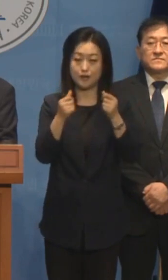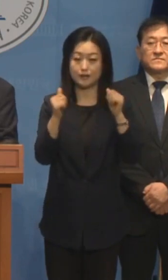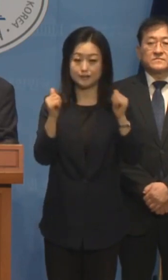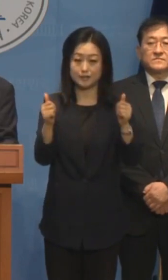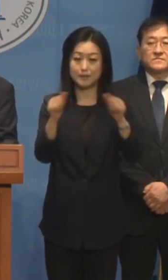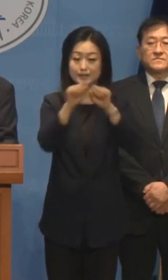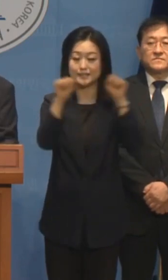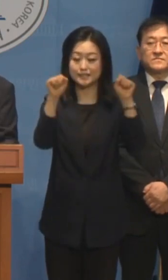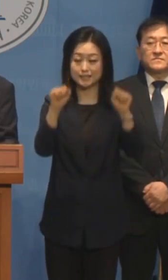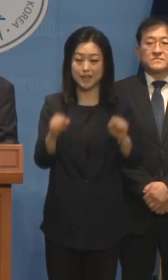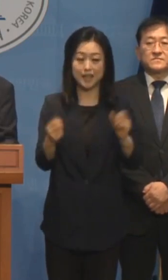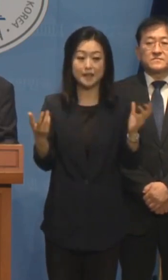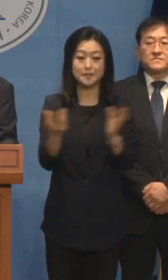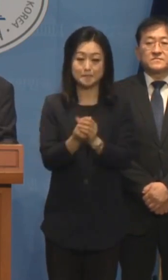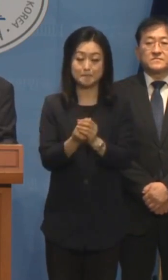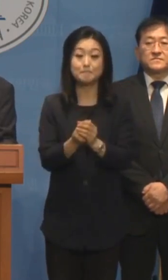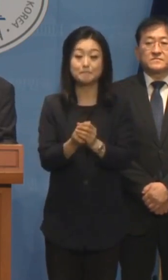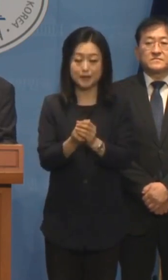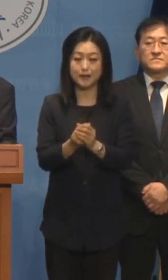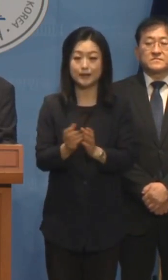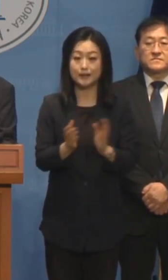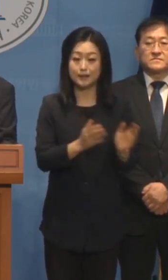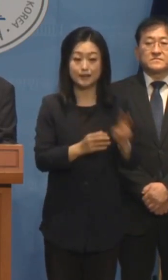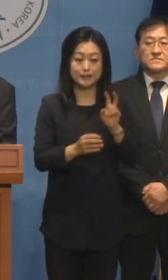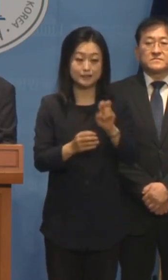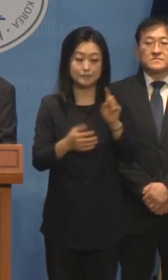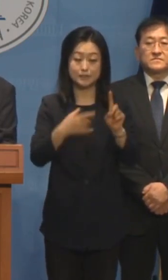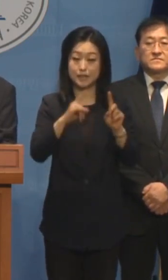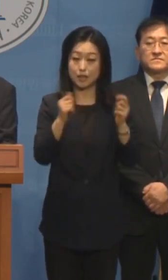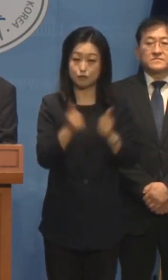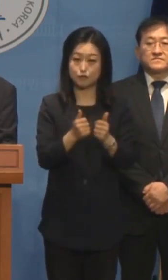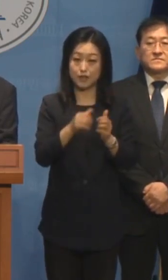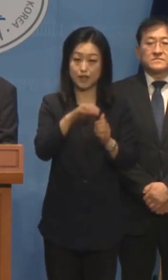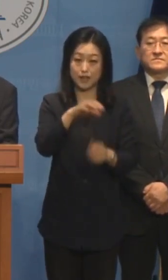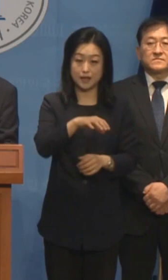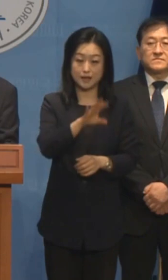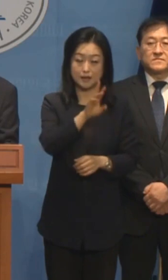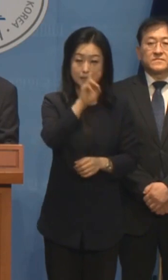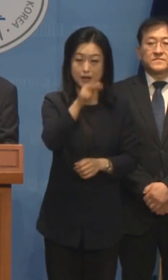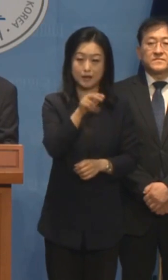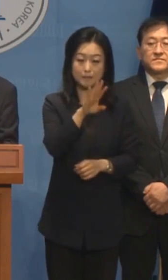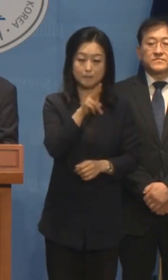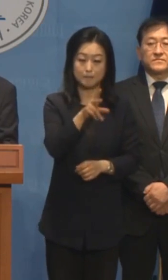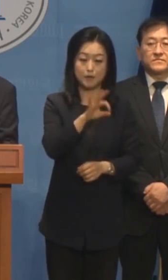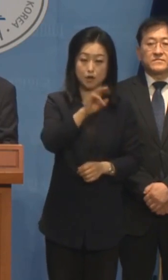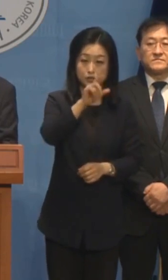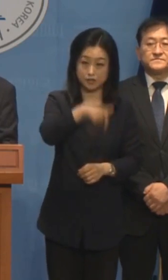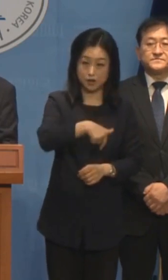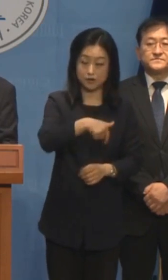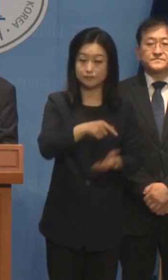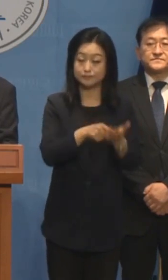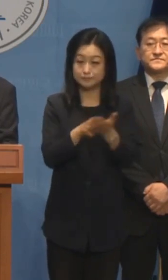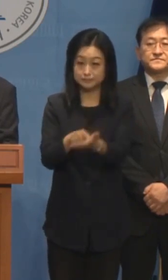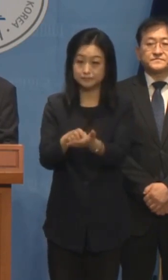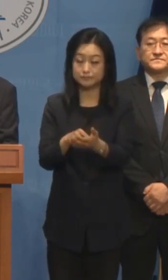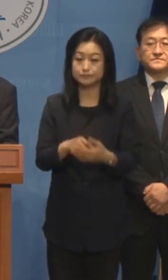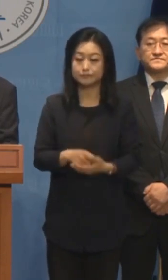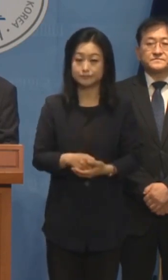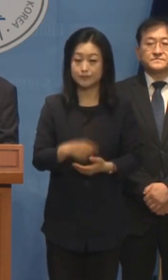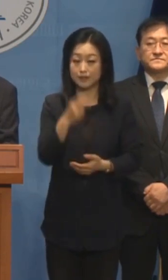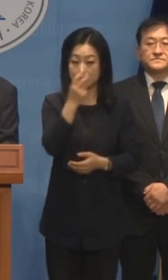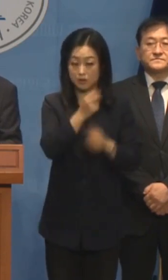완성하겠습니다. 21대 국회에서 박병석 의장 중재로 여야가 검찰